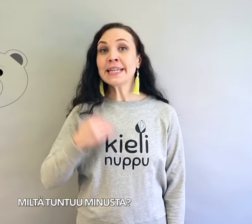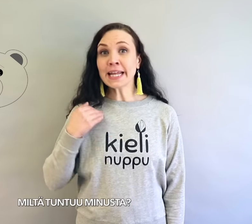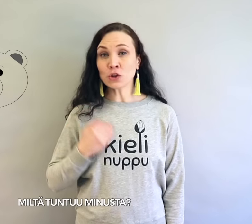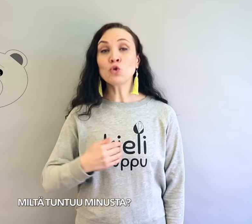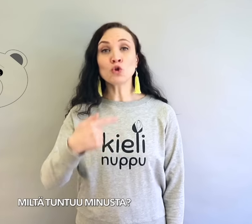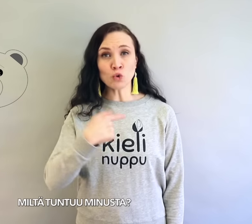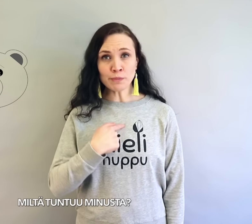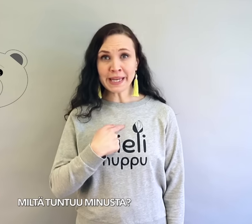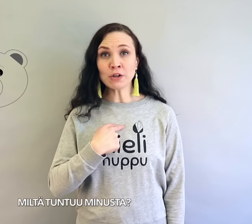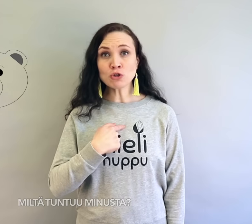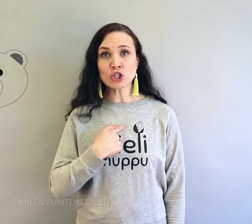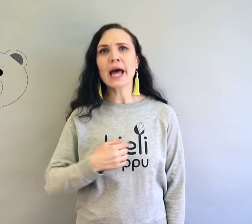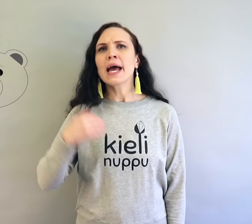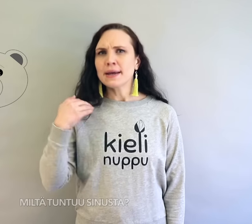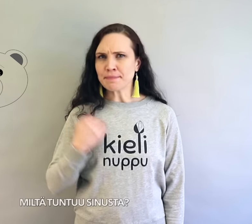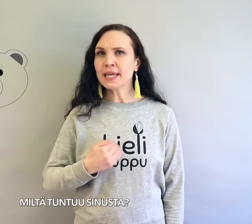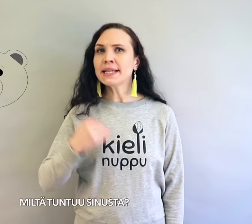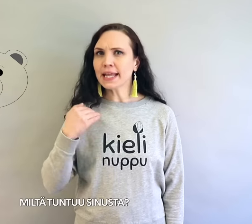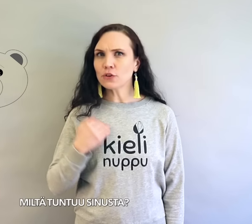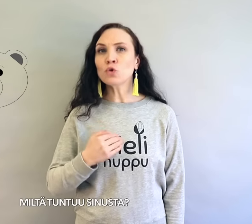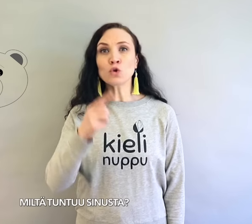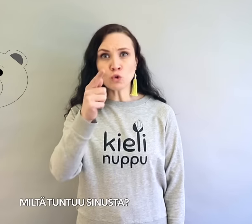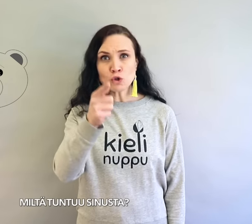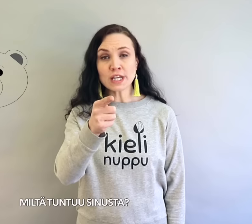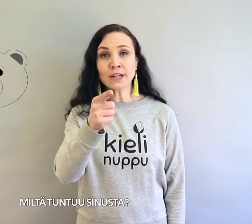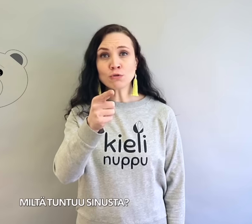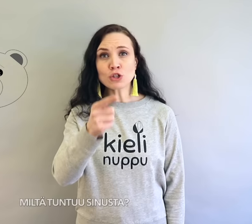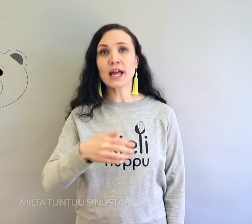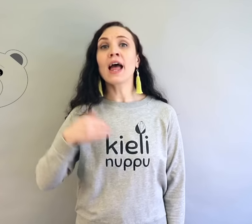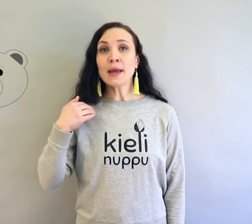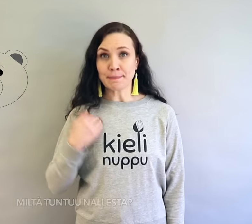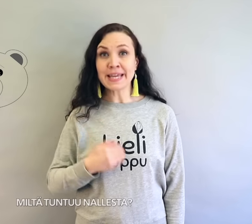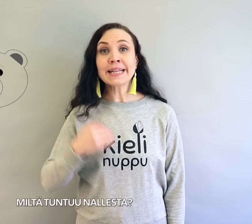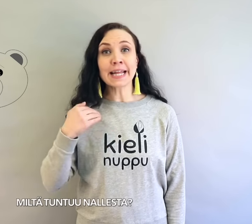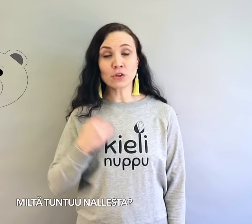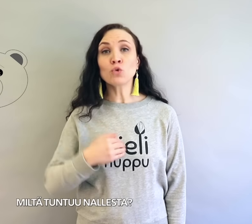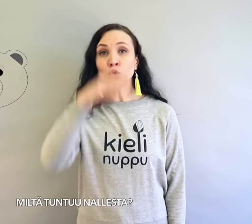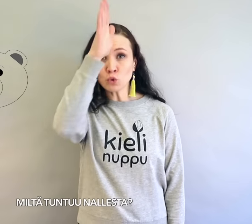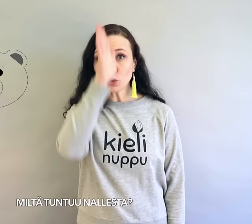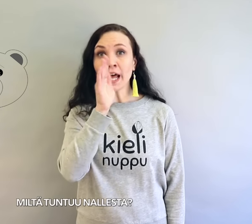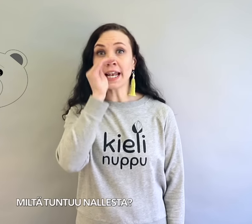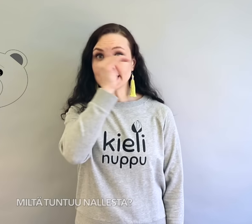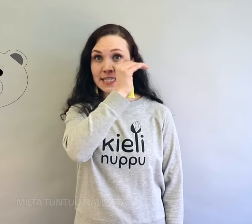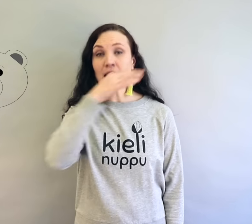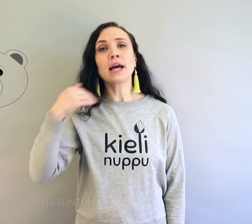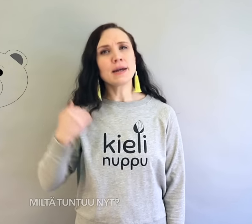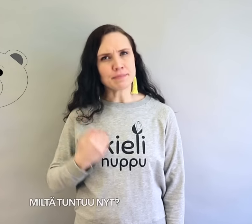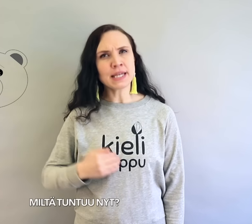Miltä tuntuu minusta, miltä tuntuu sinusta, miltä tuntuu Nallesta,